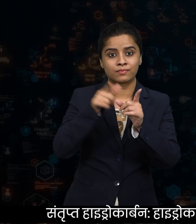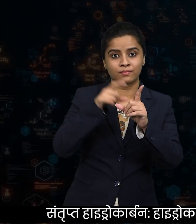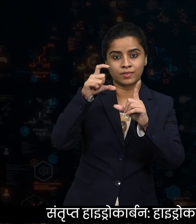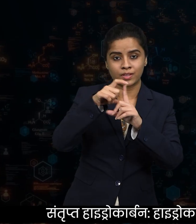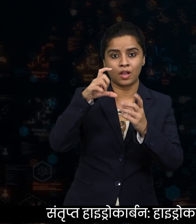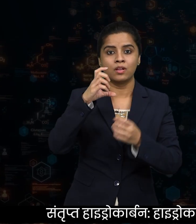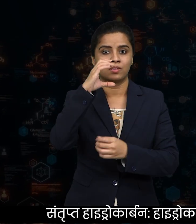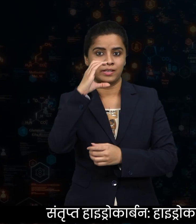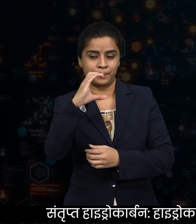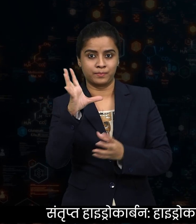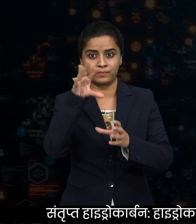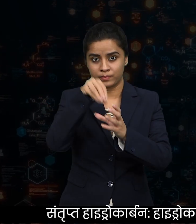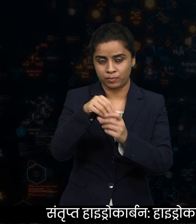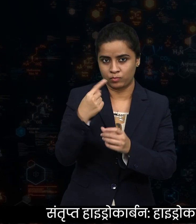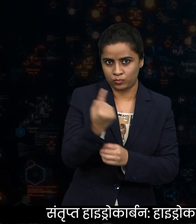एकल बंधन होते हैं।